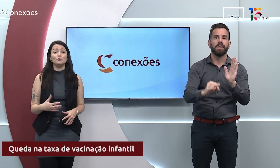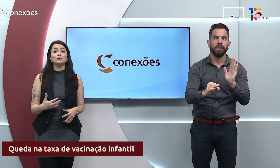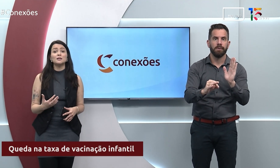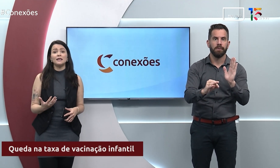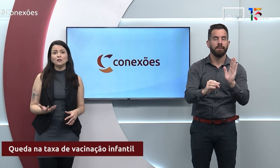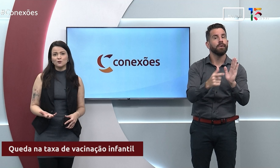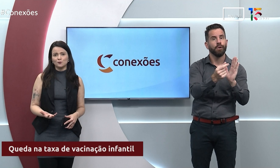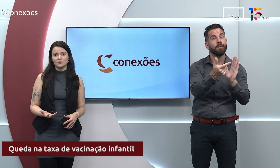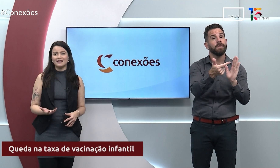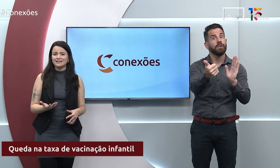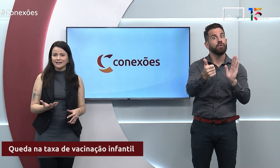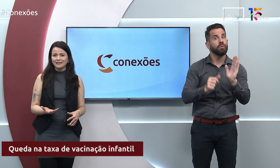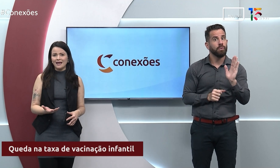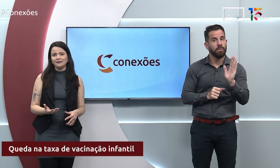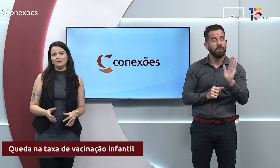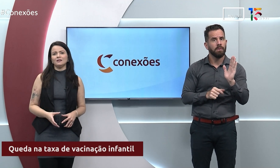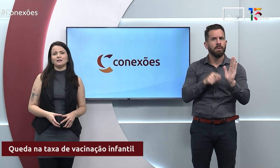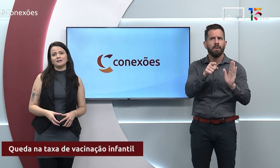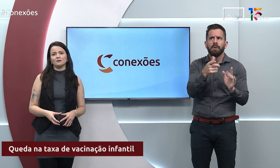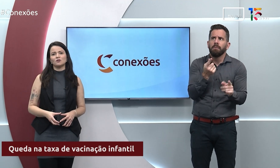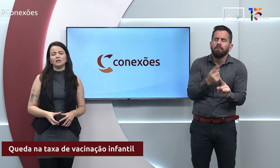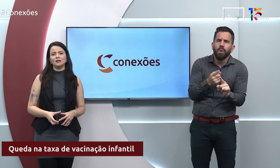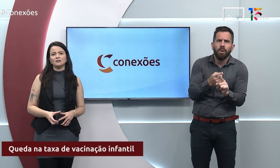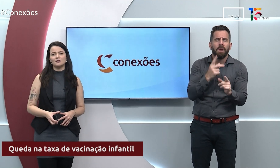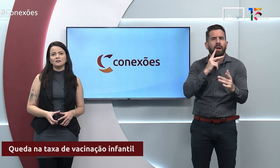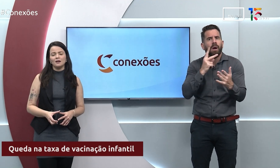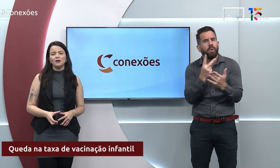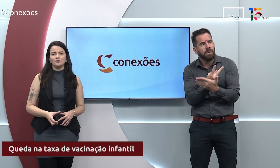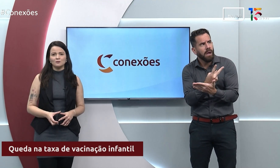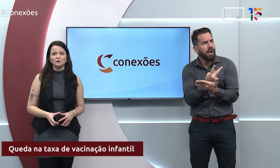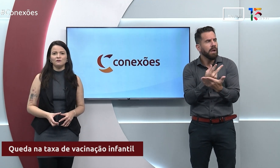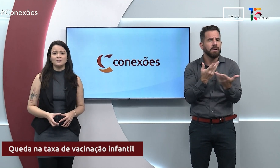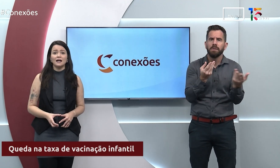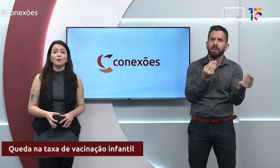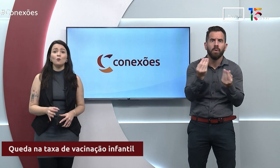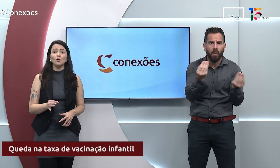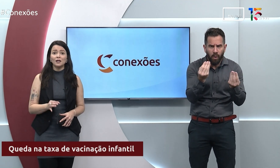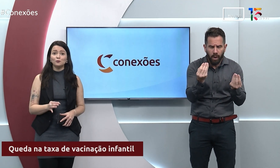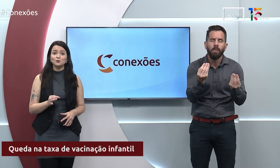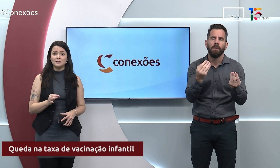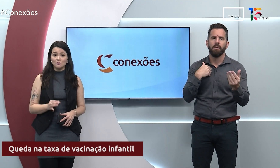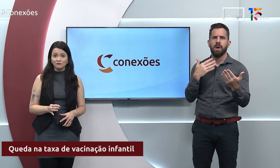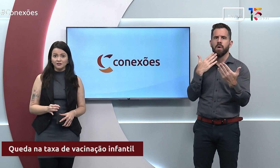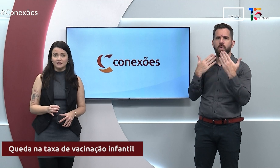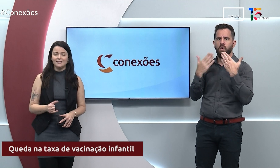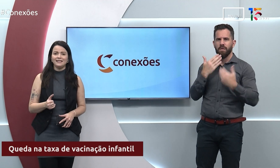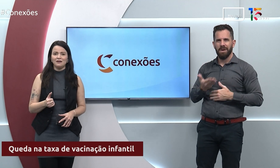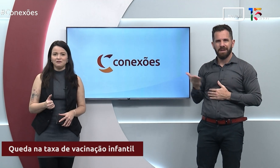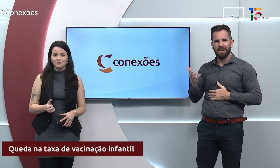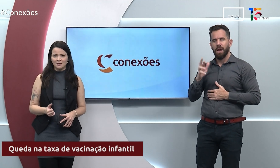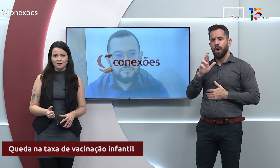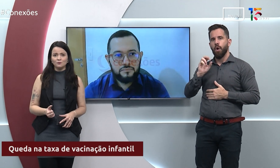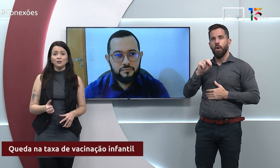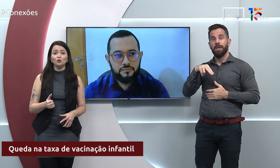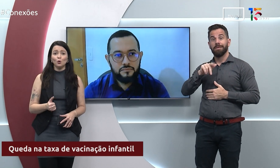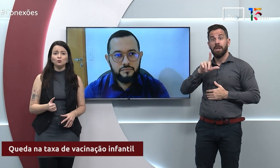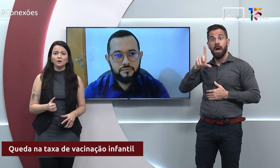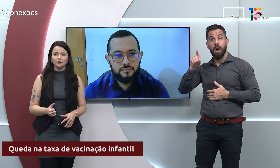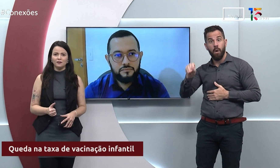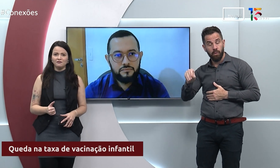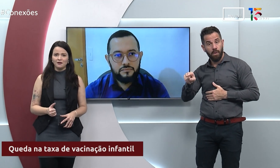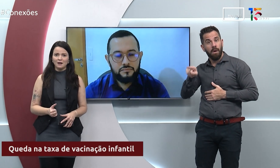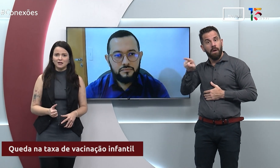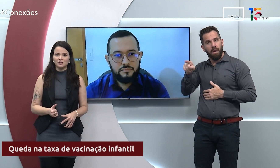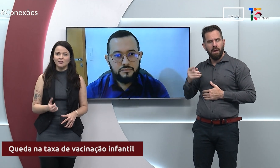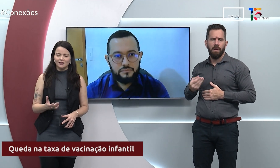e sobre os riscos dessa queda da vacinação de crianças, nós vamos conversar com o Ronaldo Silva, que é enfermeiro e